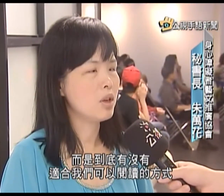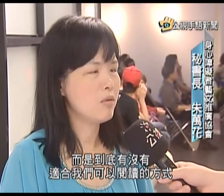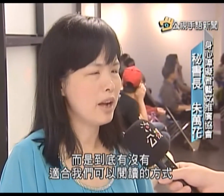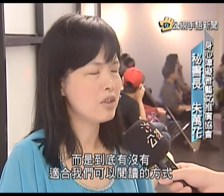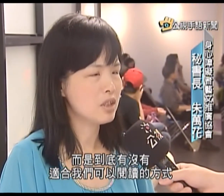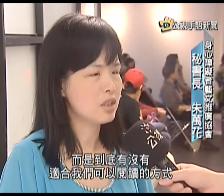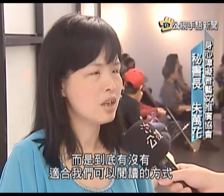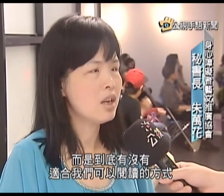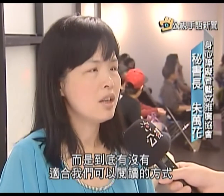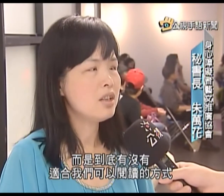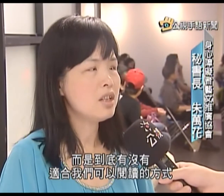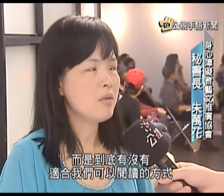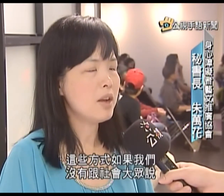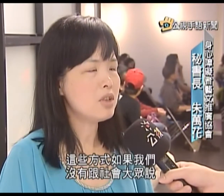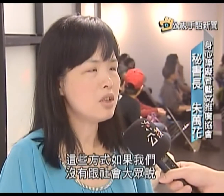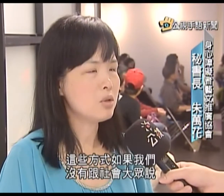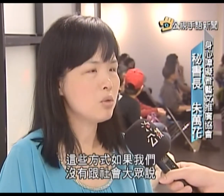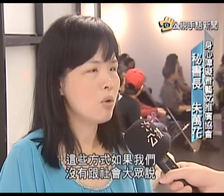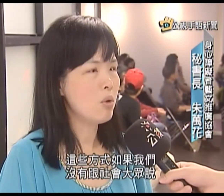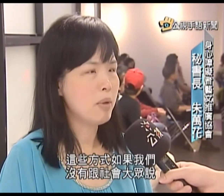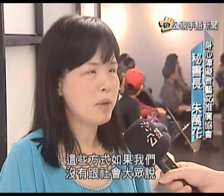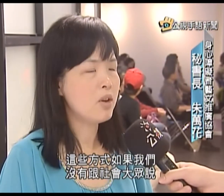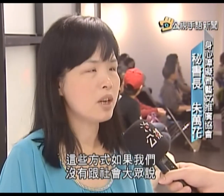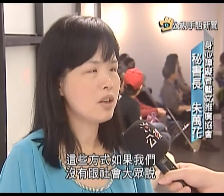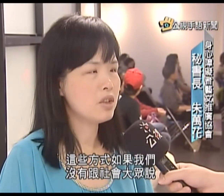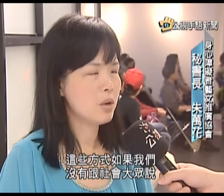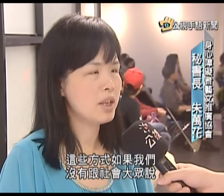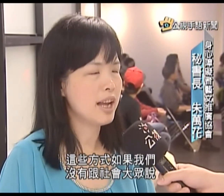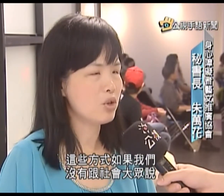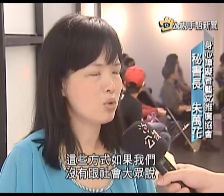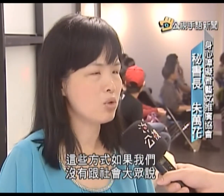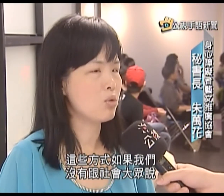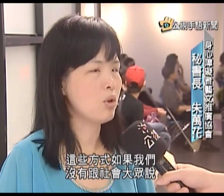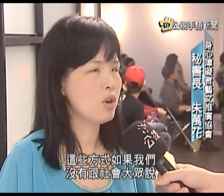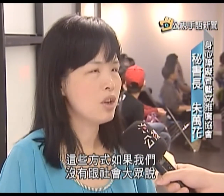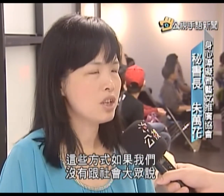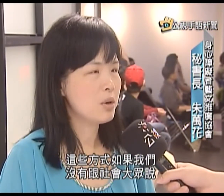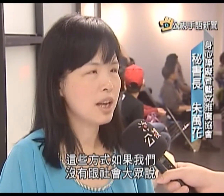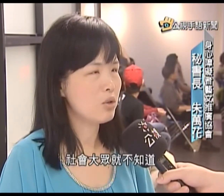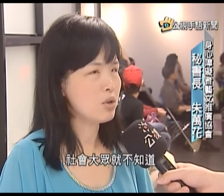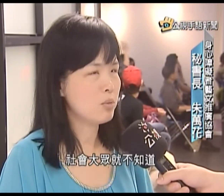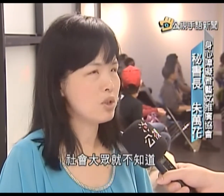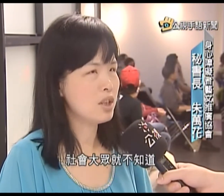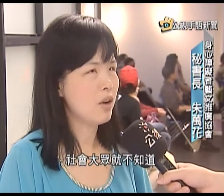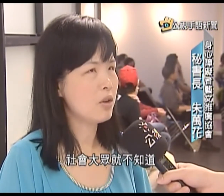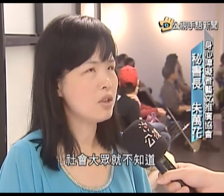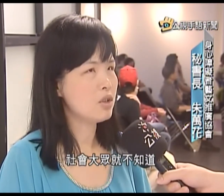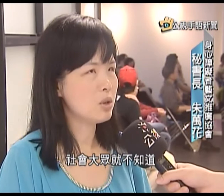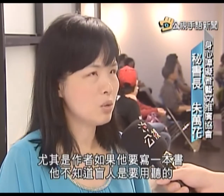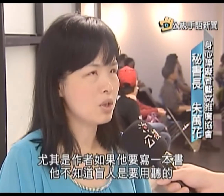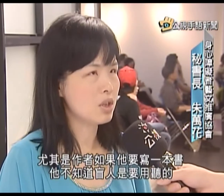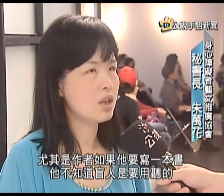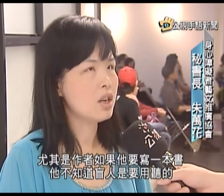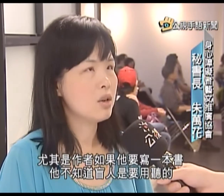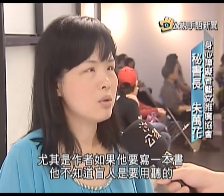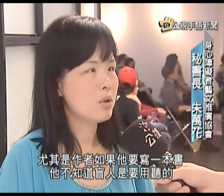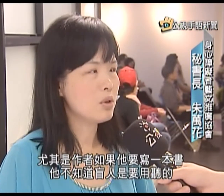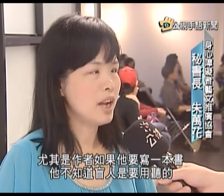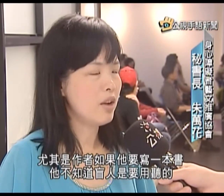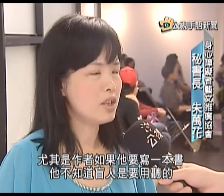方式。那这些方式如果我们没有跟社会大众说，社会大众就不知道，尤其是作者，如果说他要写一